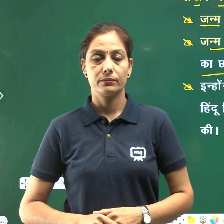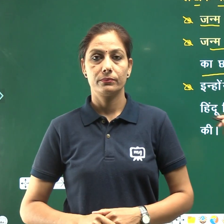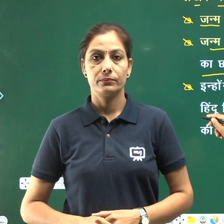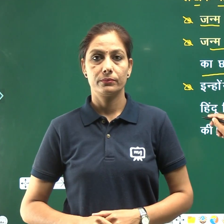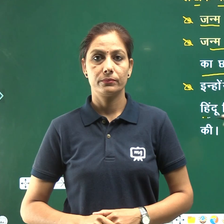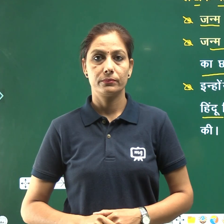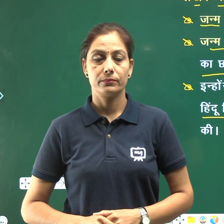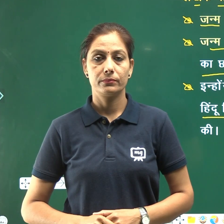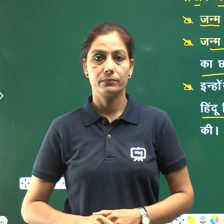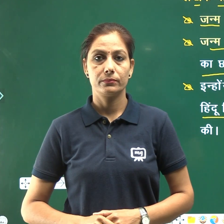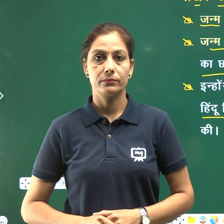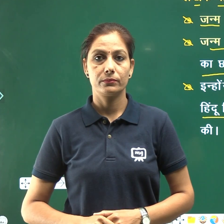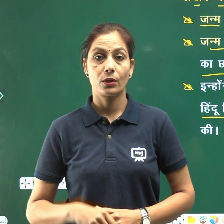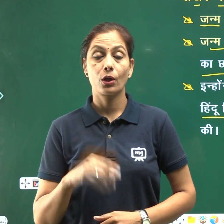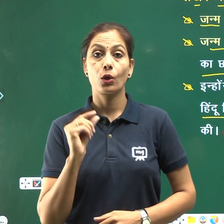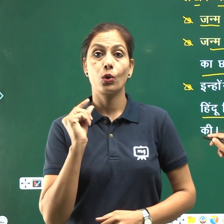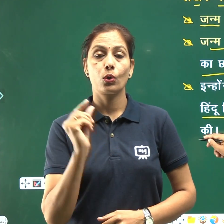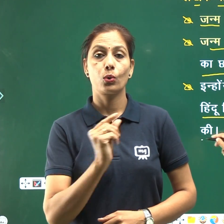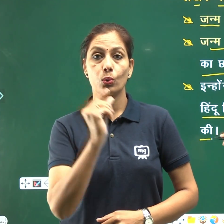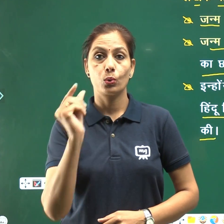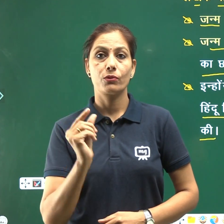काशी हिंदू विश्वविद्यालय से प्राप्त की।